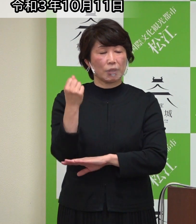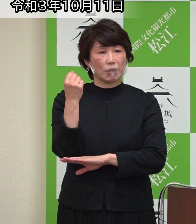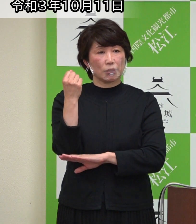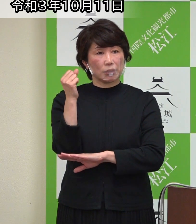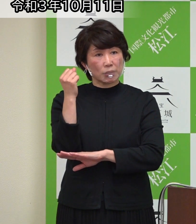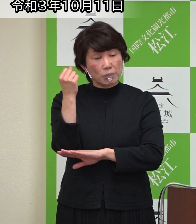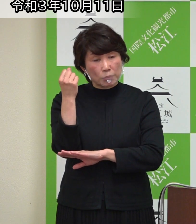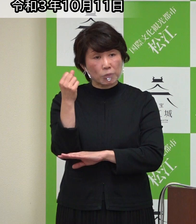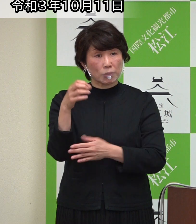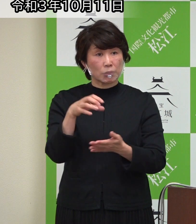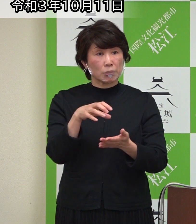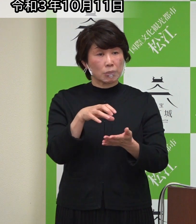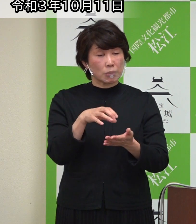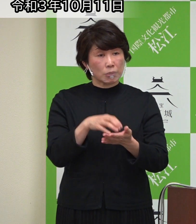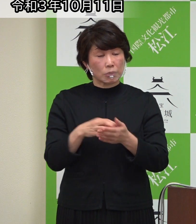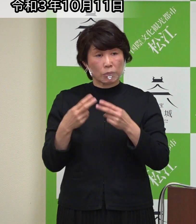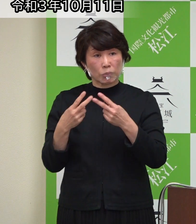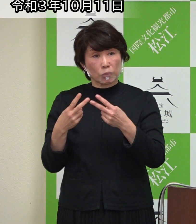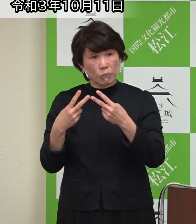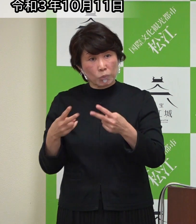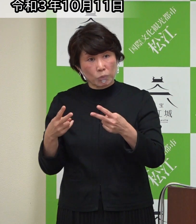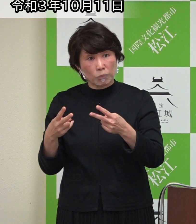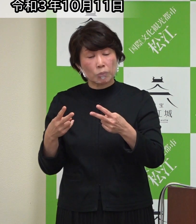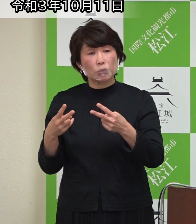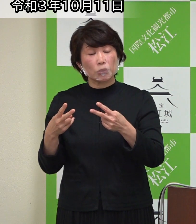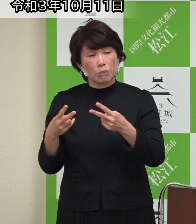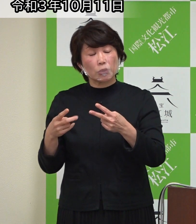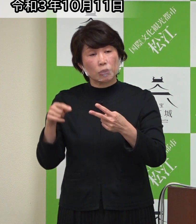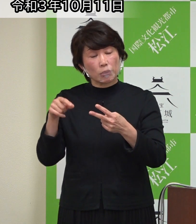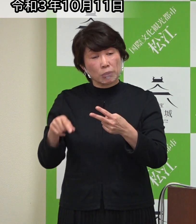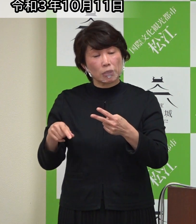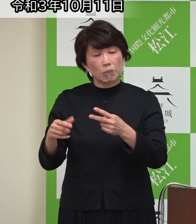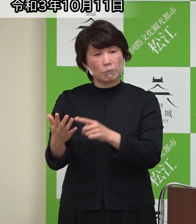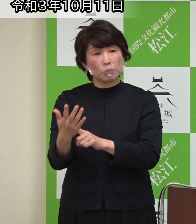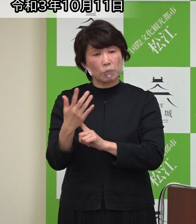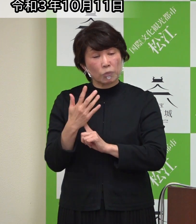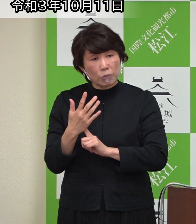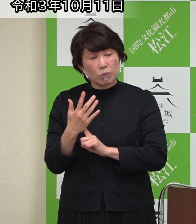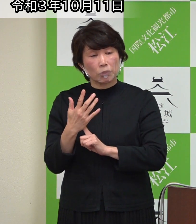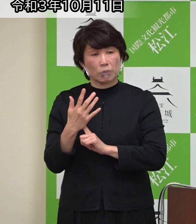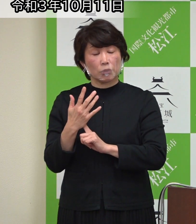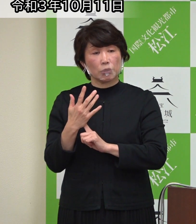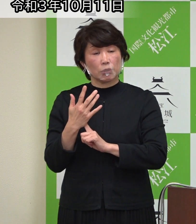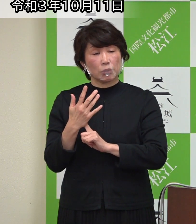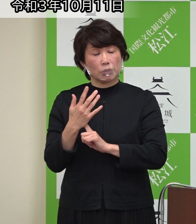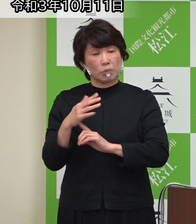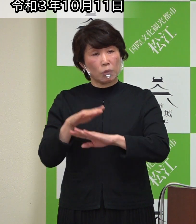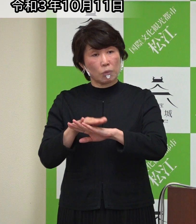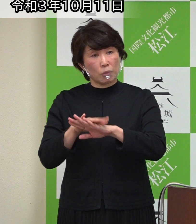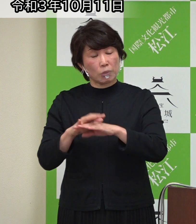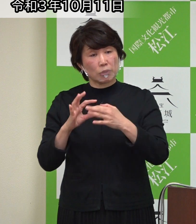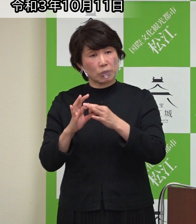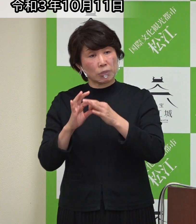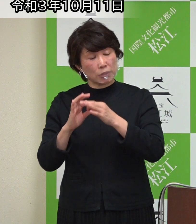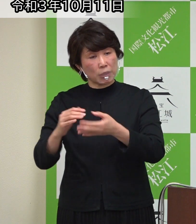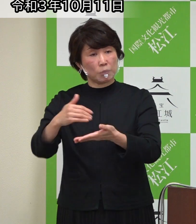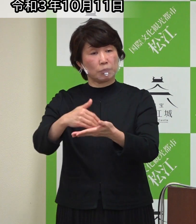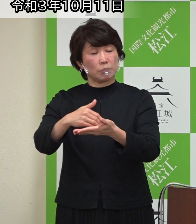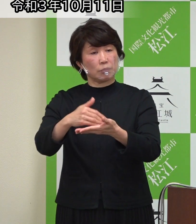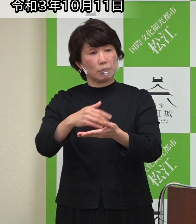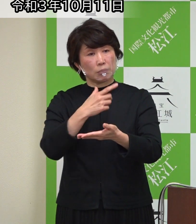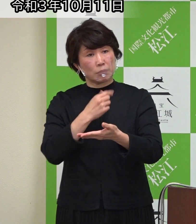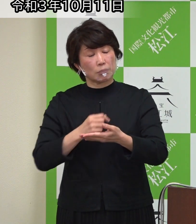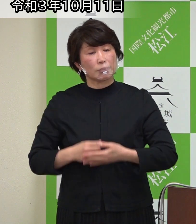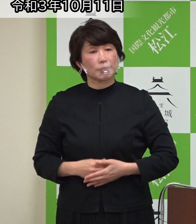、テレビニュースでどうやったらまあ取り上げてもらえるかという観点から、はい、少しお話ししたいと思います